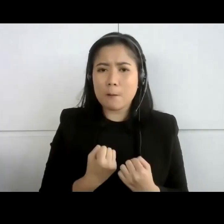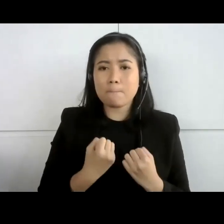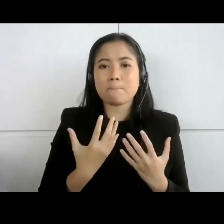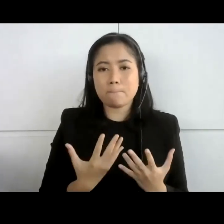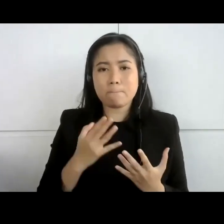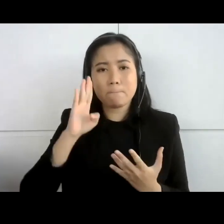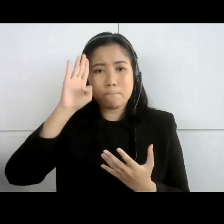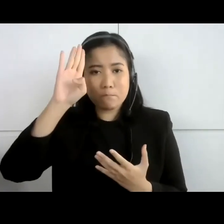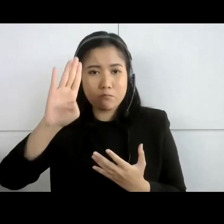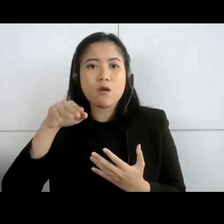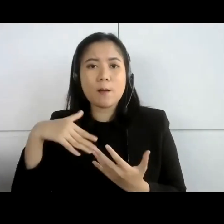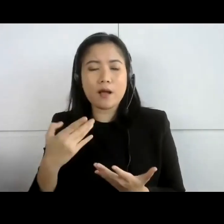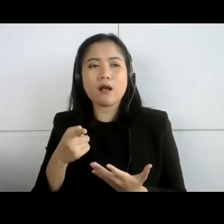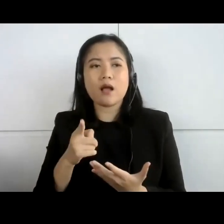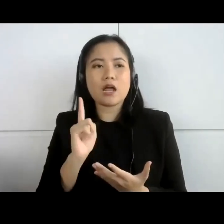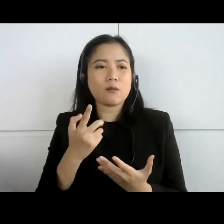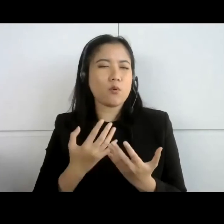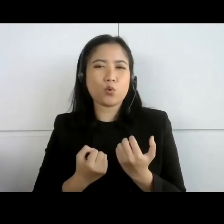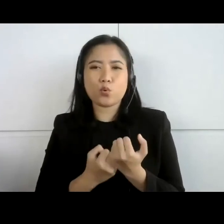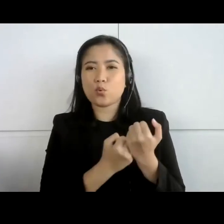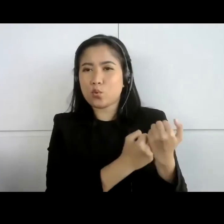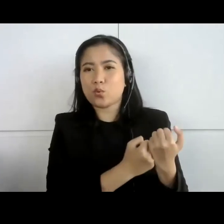untuk mendukung